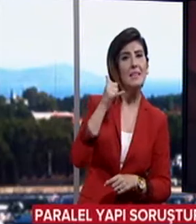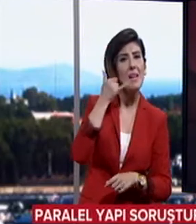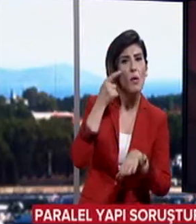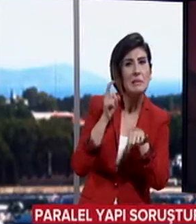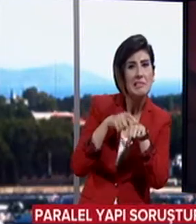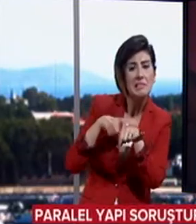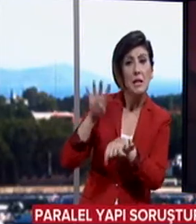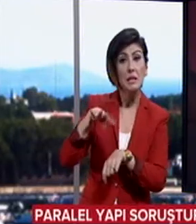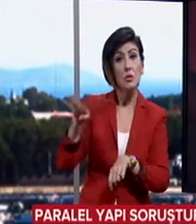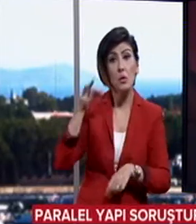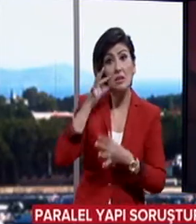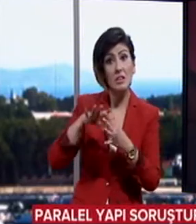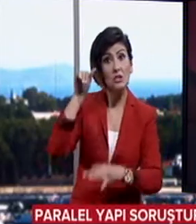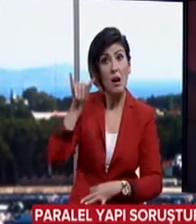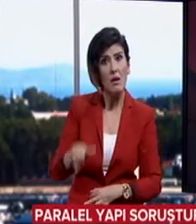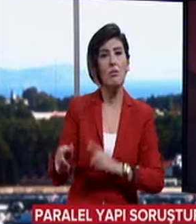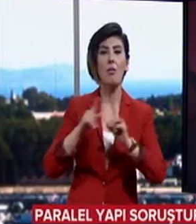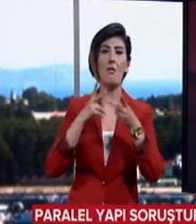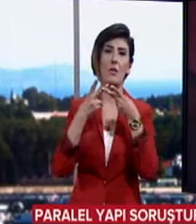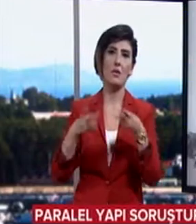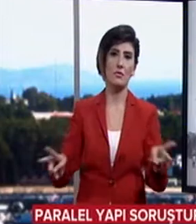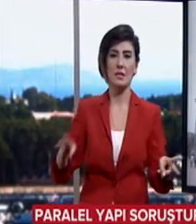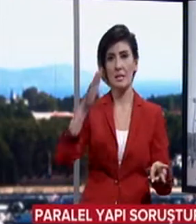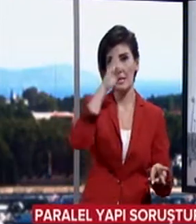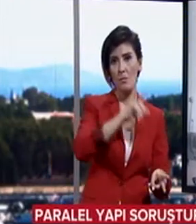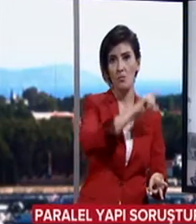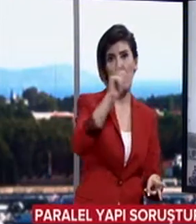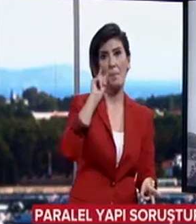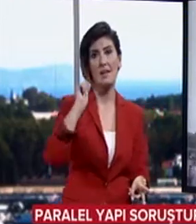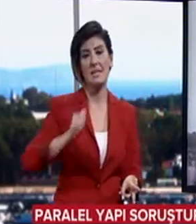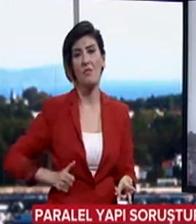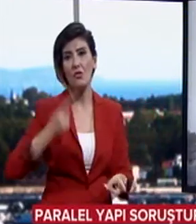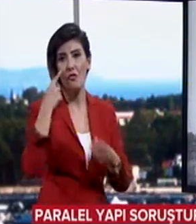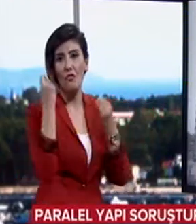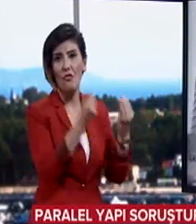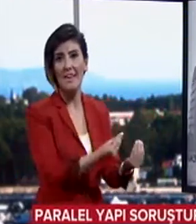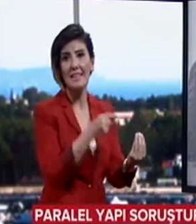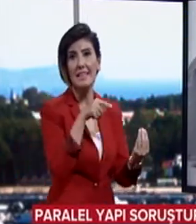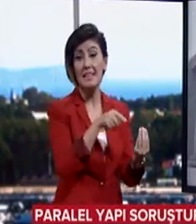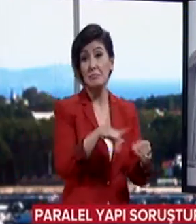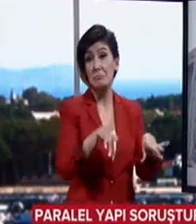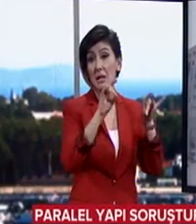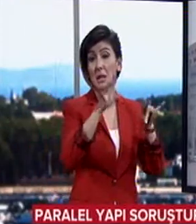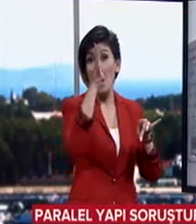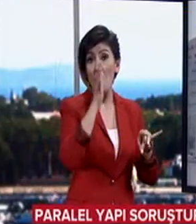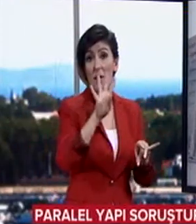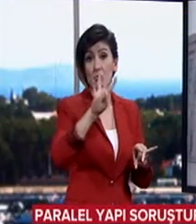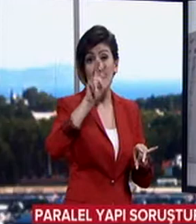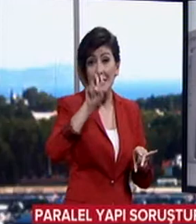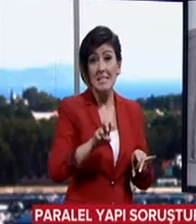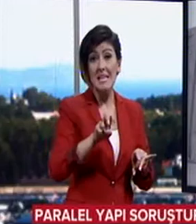telefonlarını dinleyen 44 kişi hakkında dava açıldı. İstanbul Cumhuriyet Başsavcı Vekili İrfan Fidan'ın